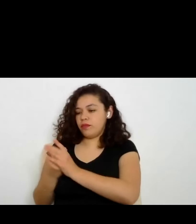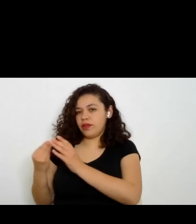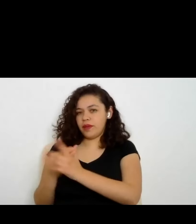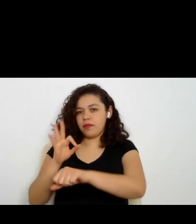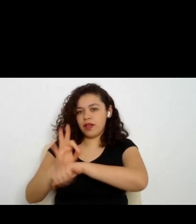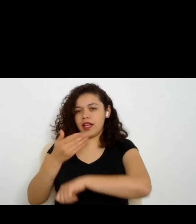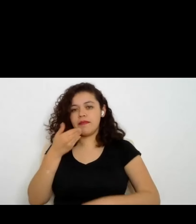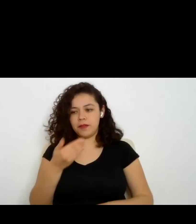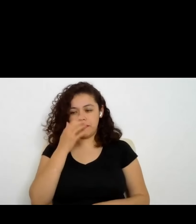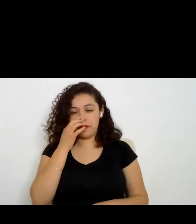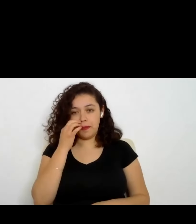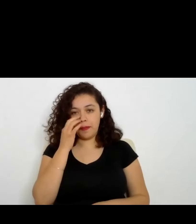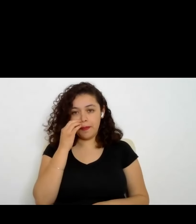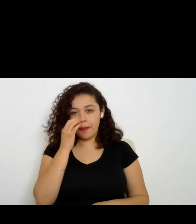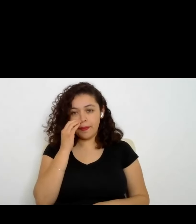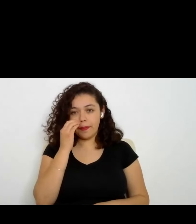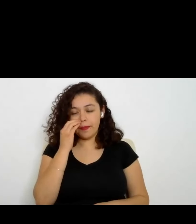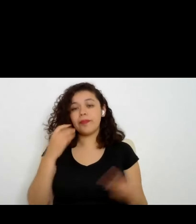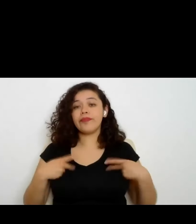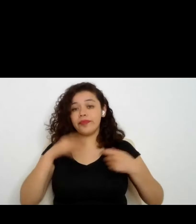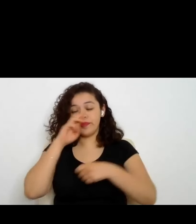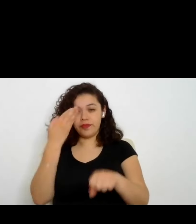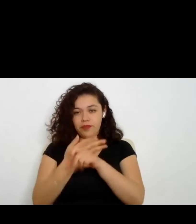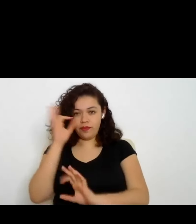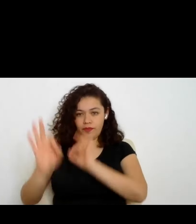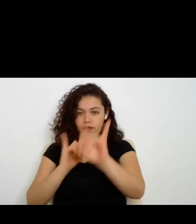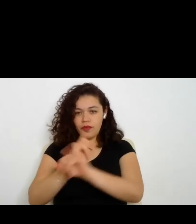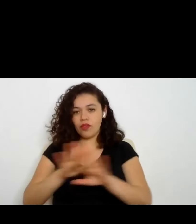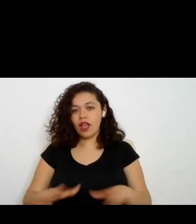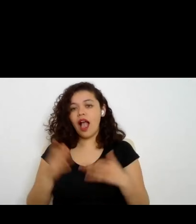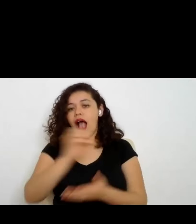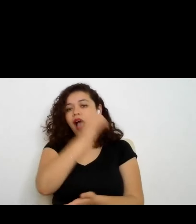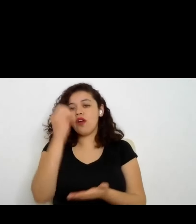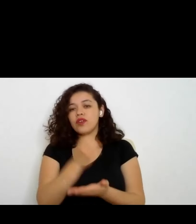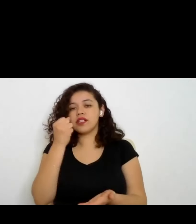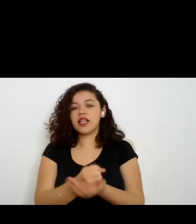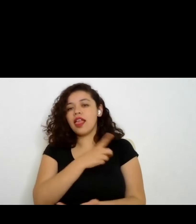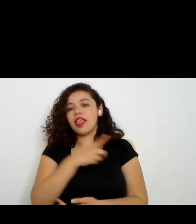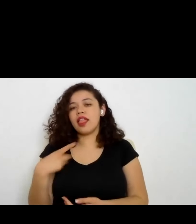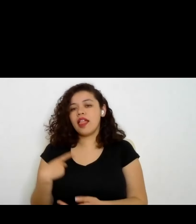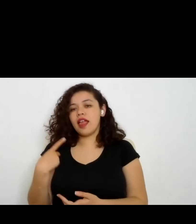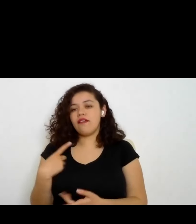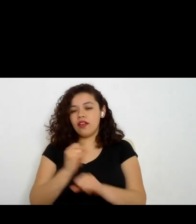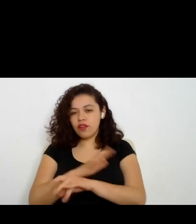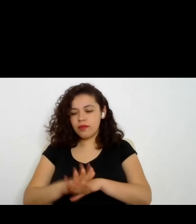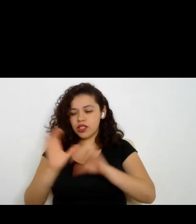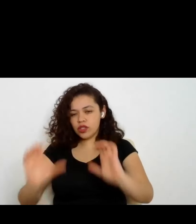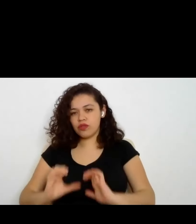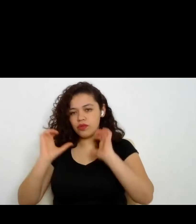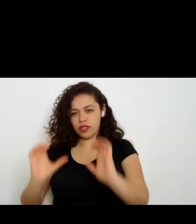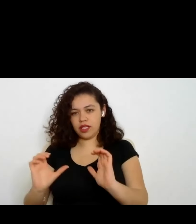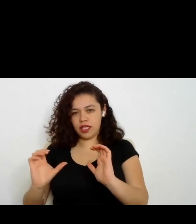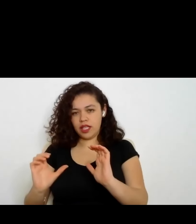este principio, los responsables del tratamiento están obligados a velar por la protección de los datos personales, aun cuando